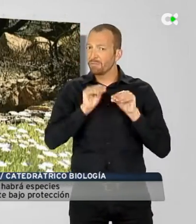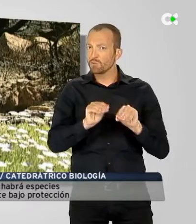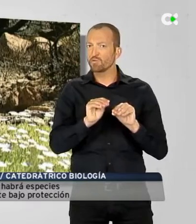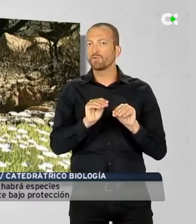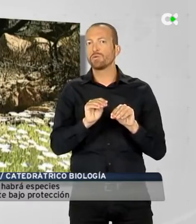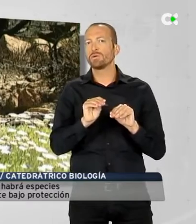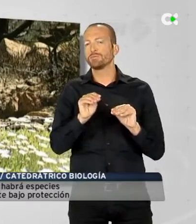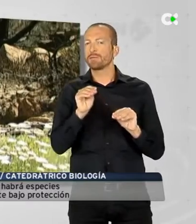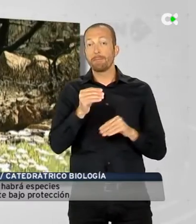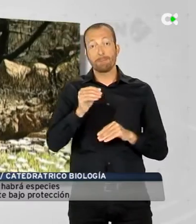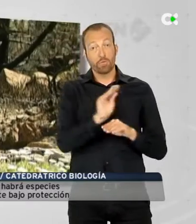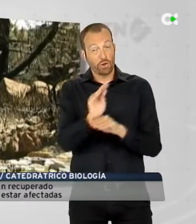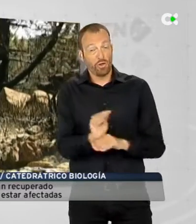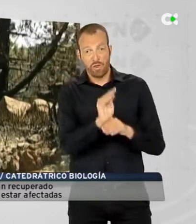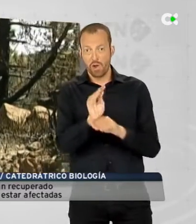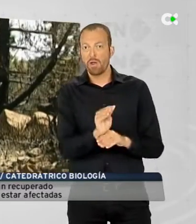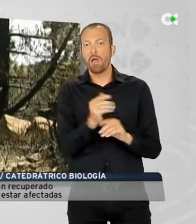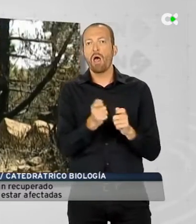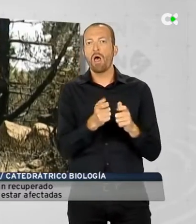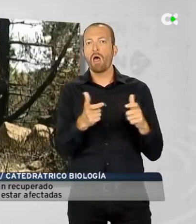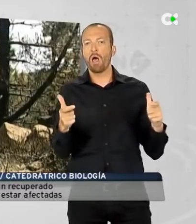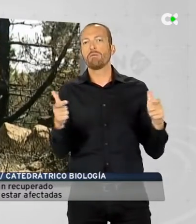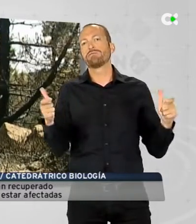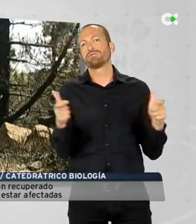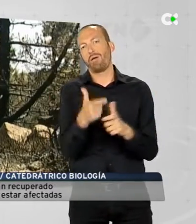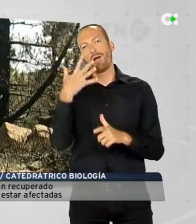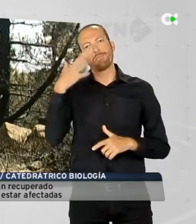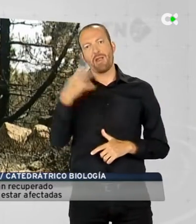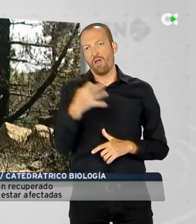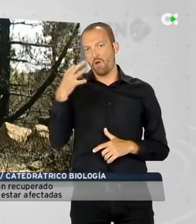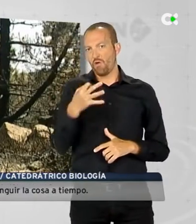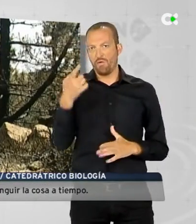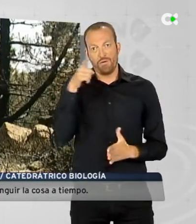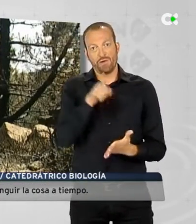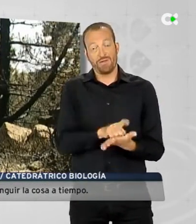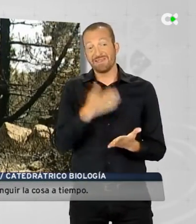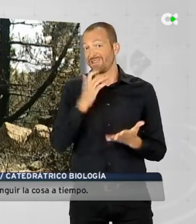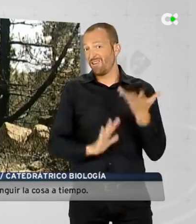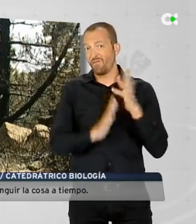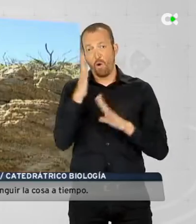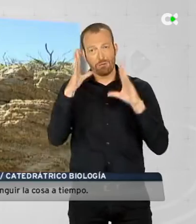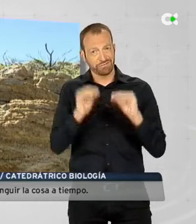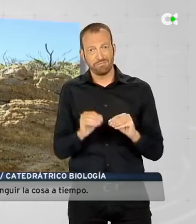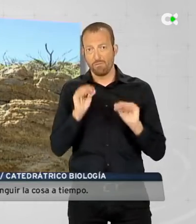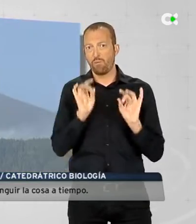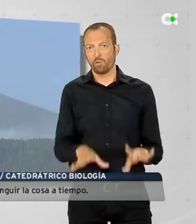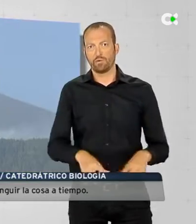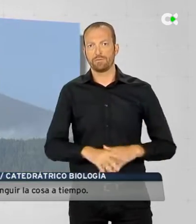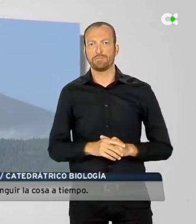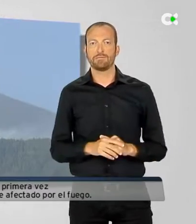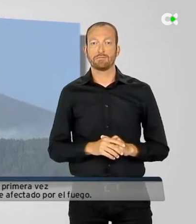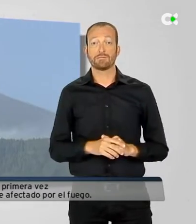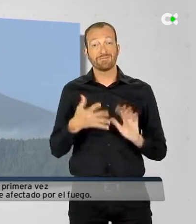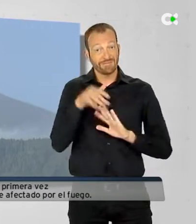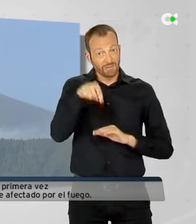probablemente que están bajo protección, que se han recuperado y que van a estar afectadas y no se logra extinguir la cosa a tiempo. No es